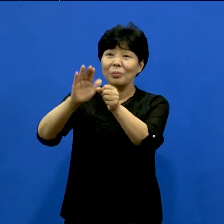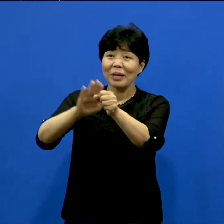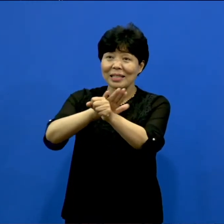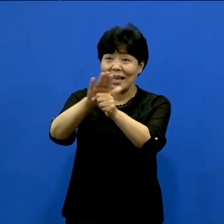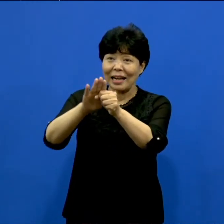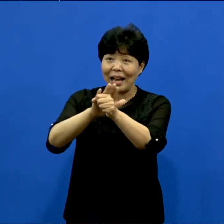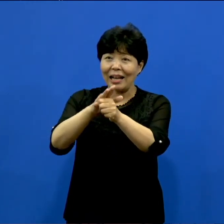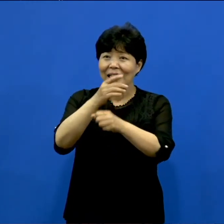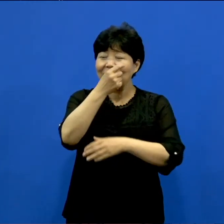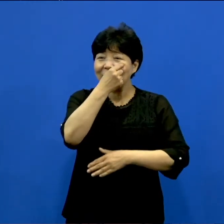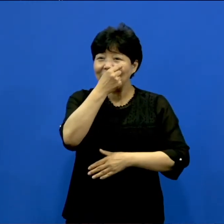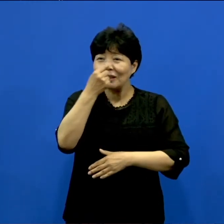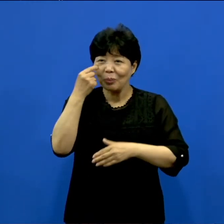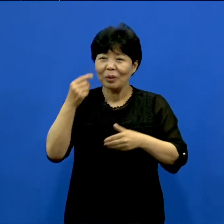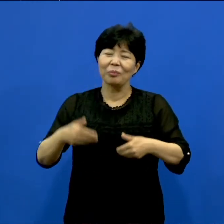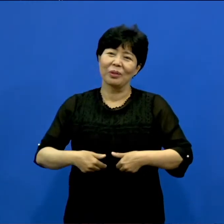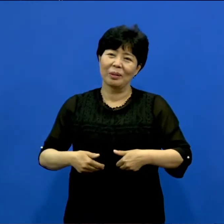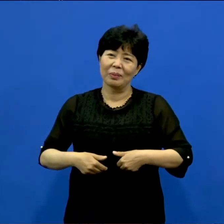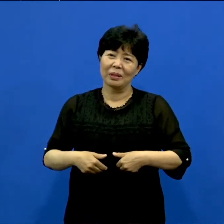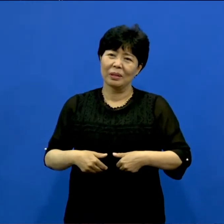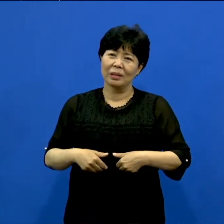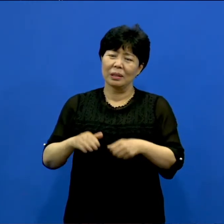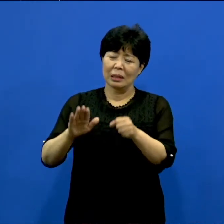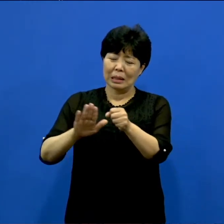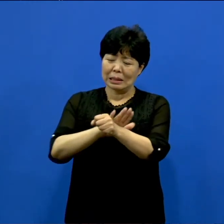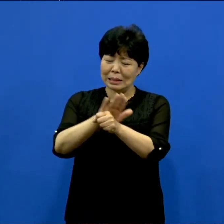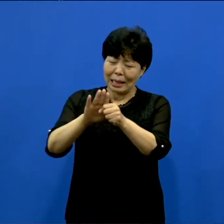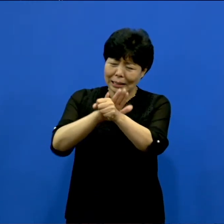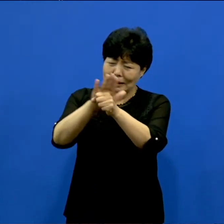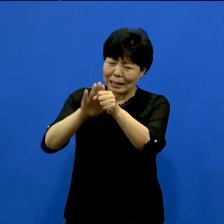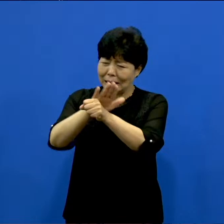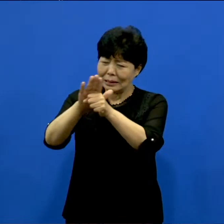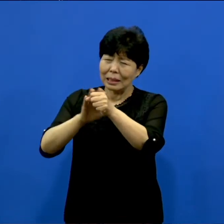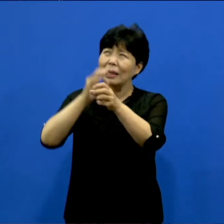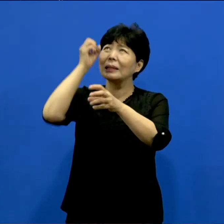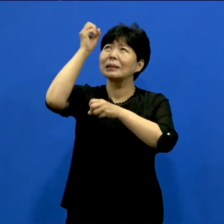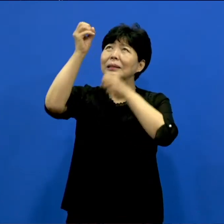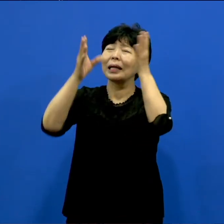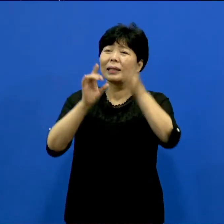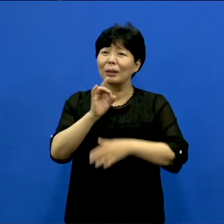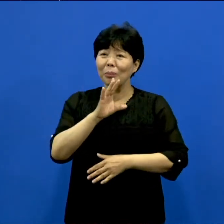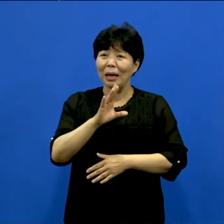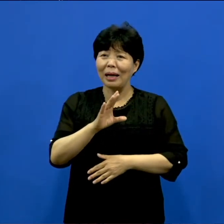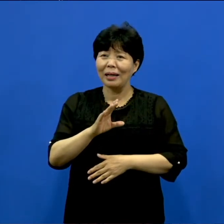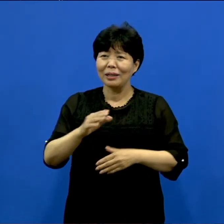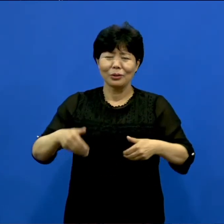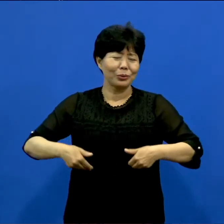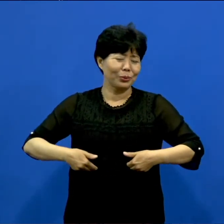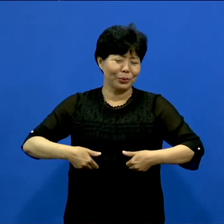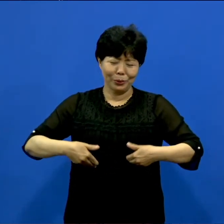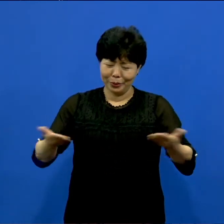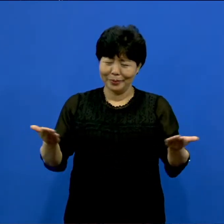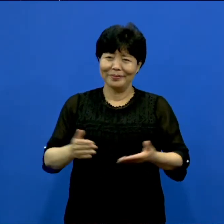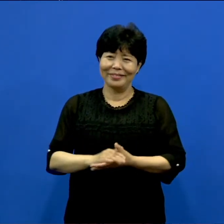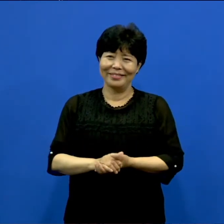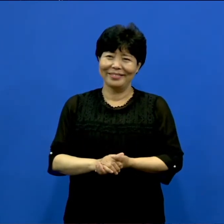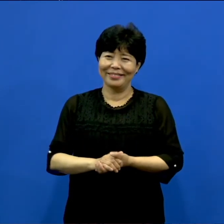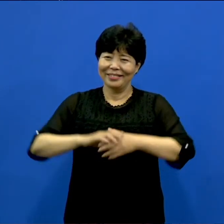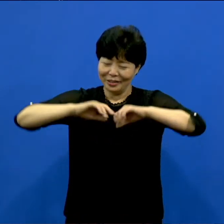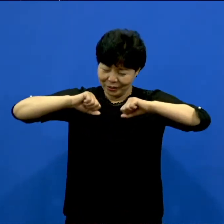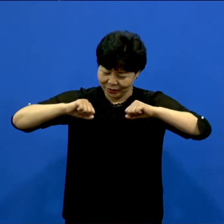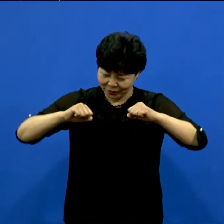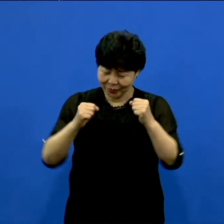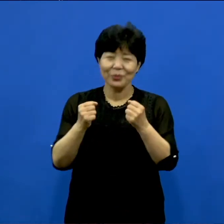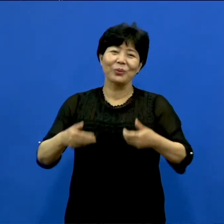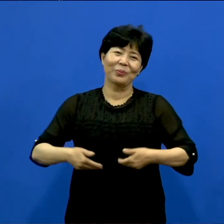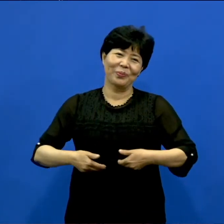사랑한다고 막 100번 찬양을 해도 소용없어요. 순종이에요. 순종. 순종